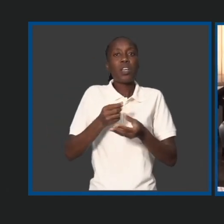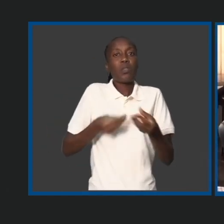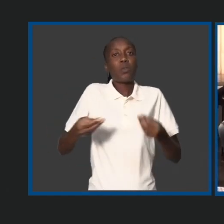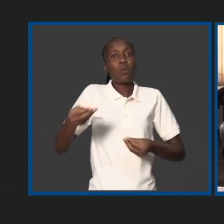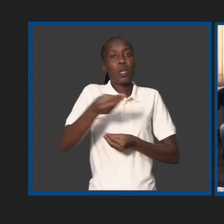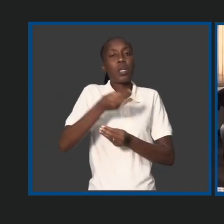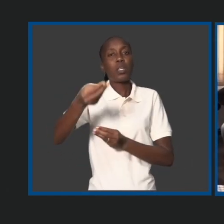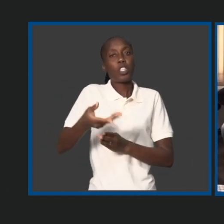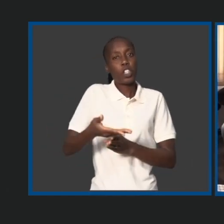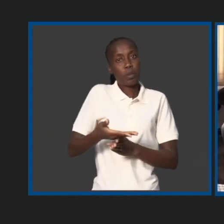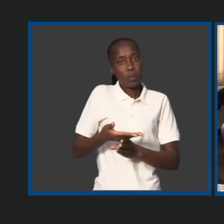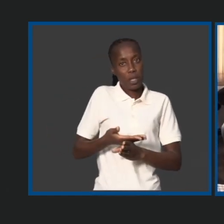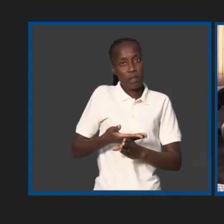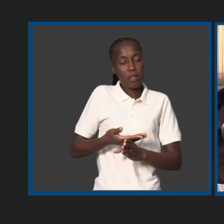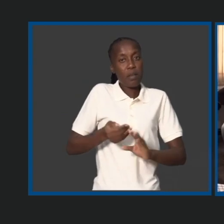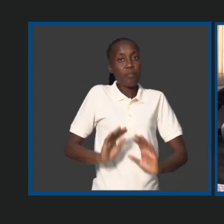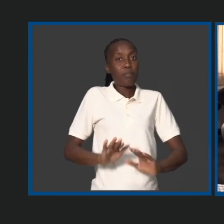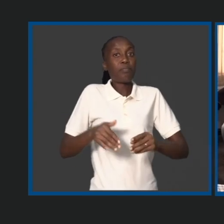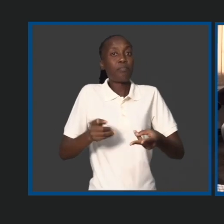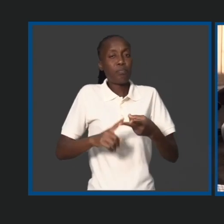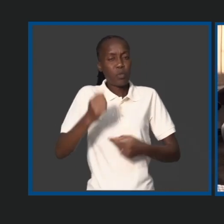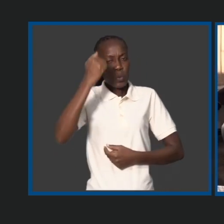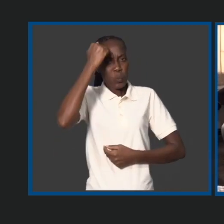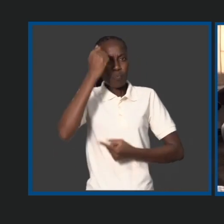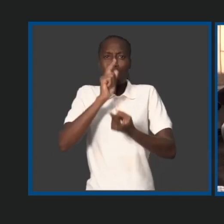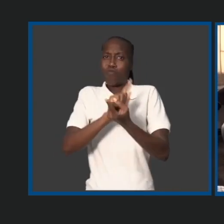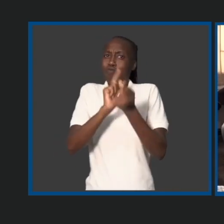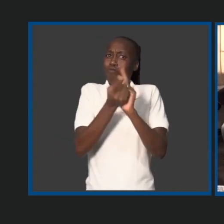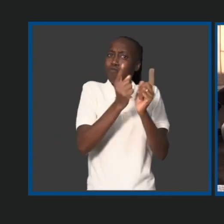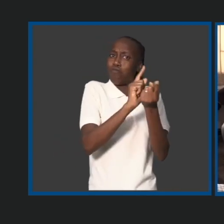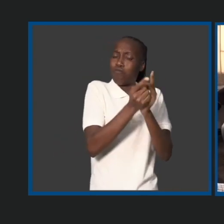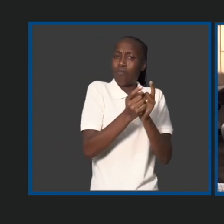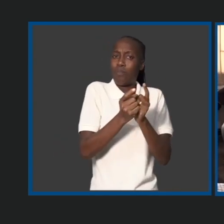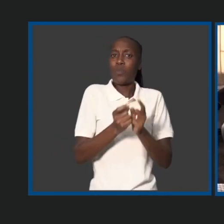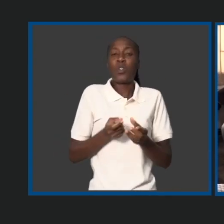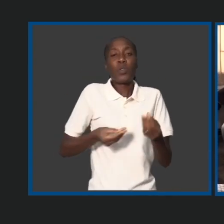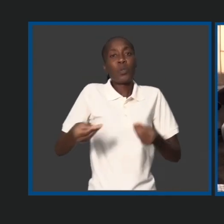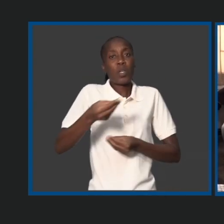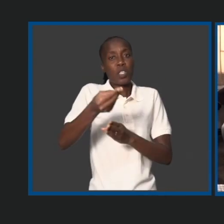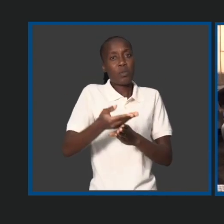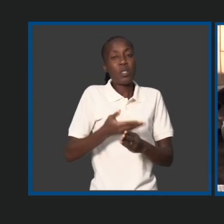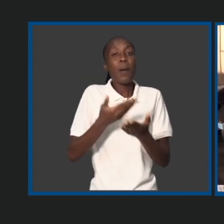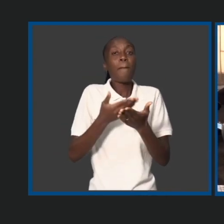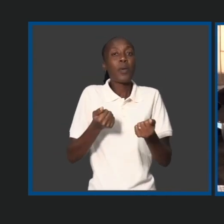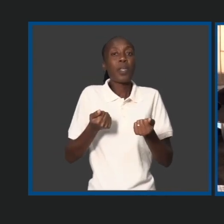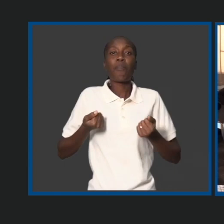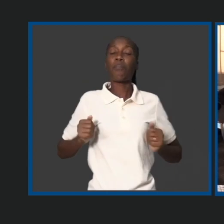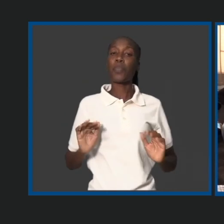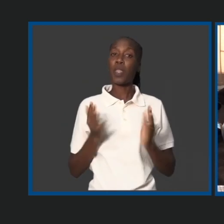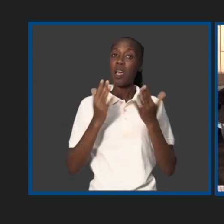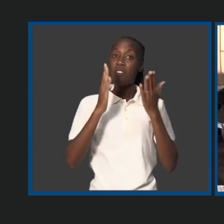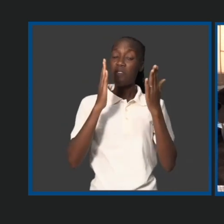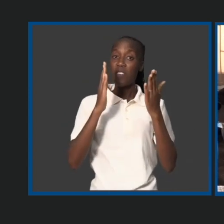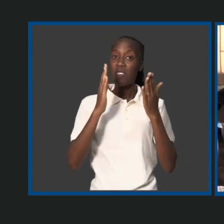experiências e conhecer uns aos outros. Trocar experiências porque é uma vida que,